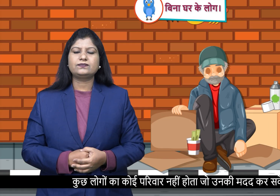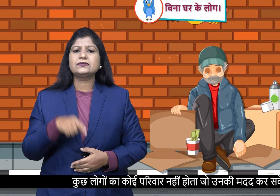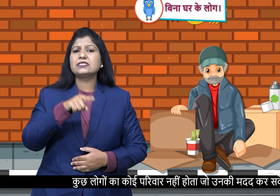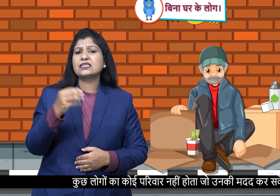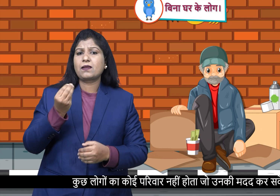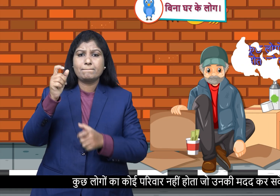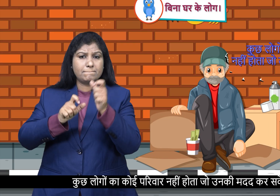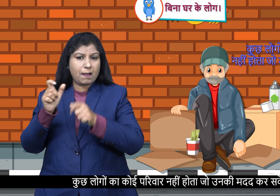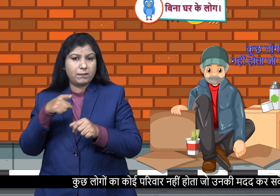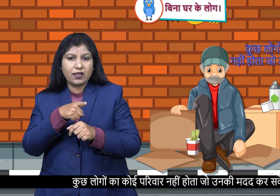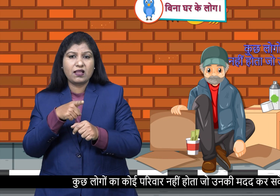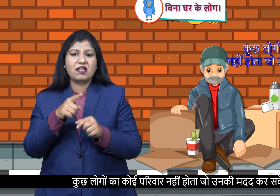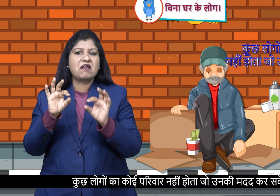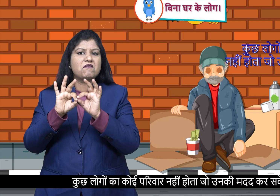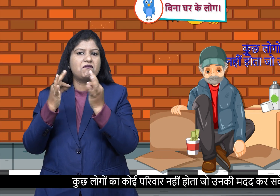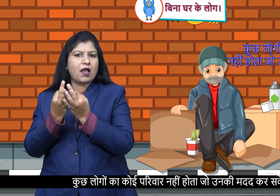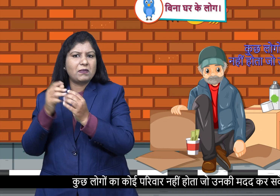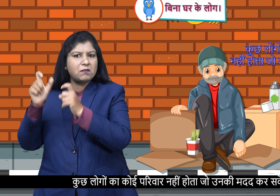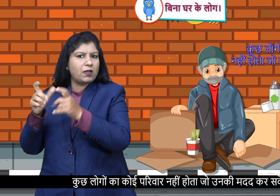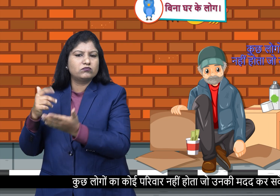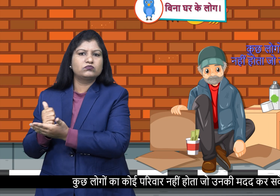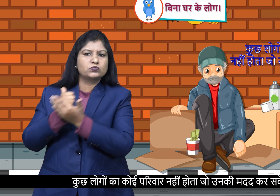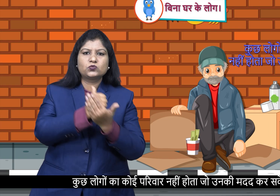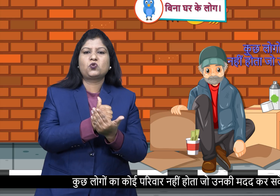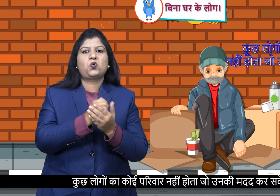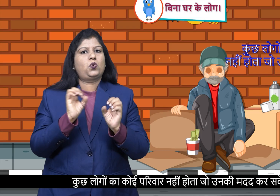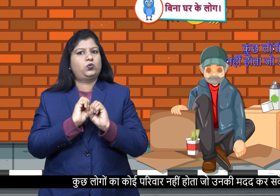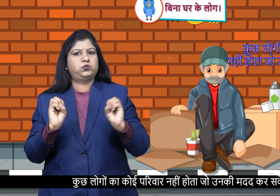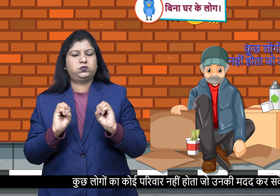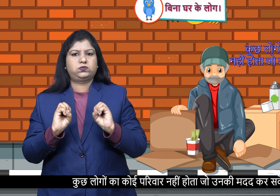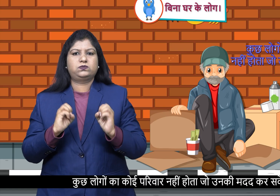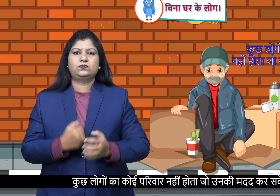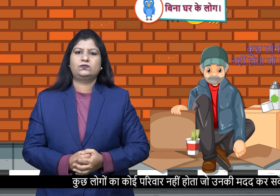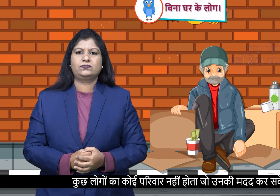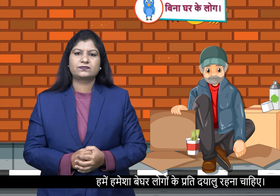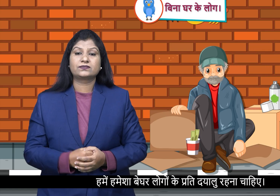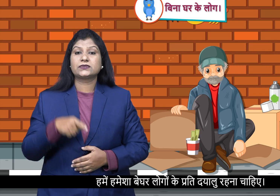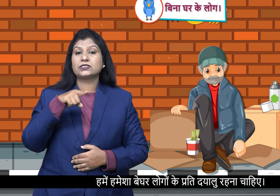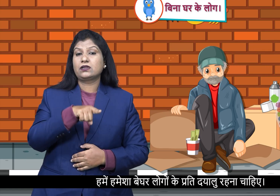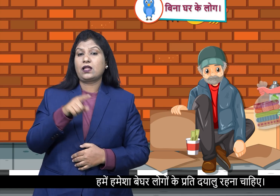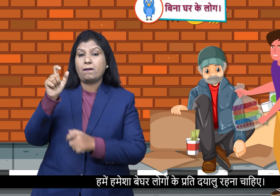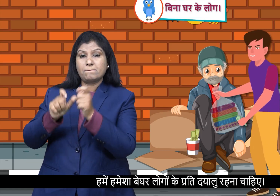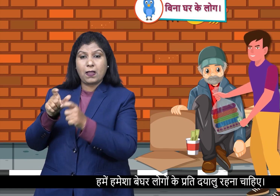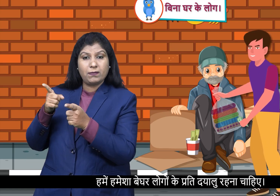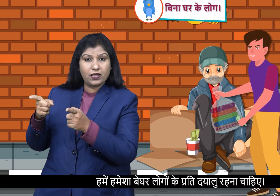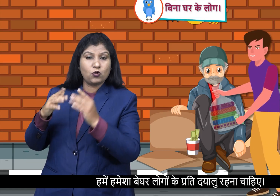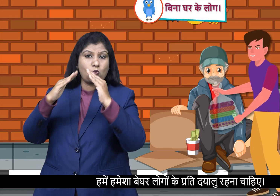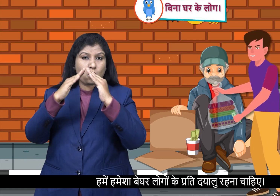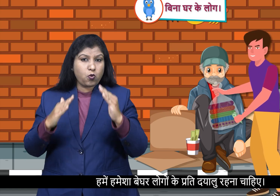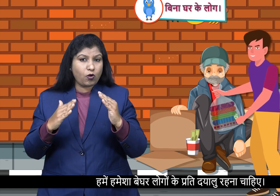कुछ लोगों का कोई परिवार नहीं होता जो उनकी मदद कर सके। हमें हमेशा बेघर लोगों के प्रति दयालु